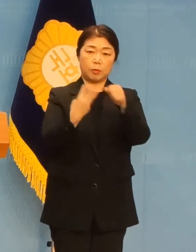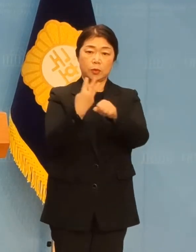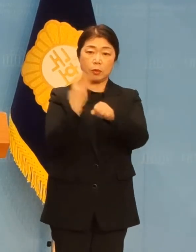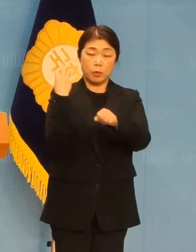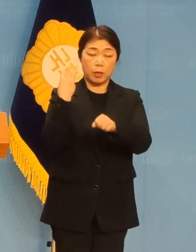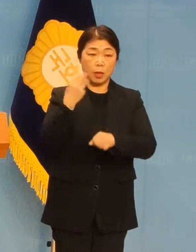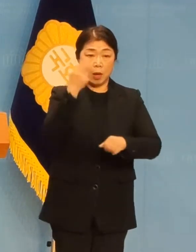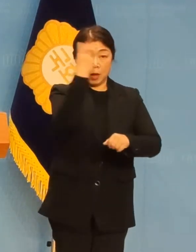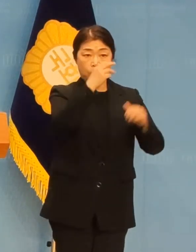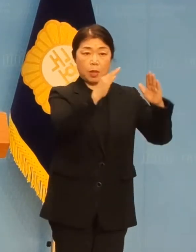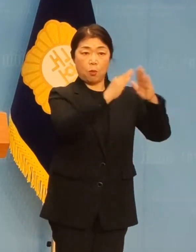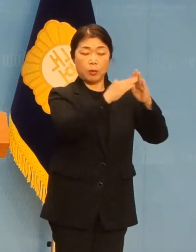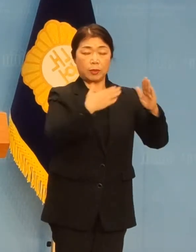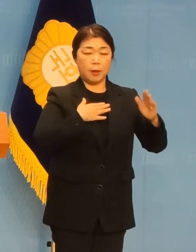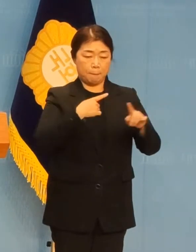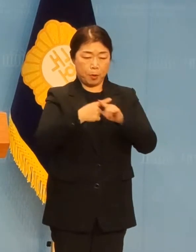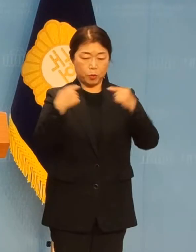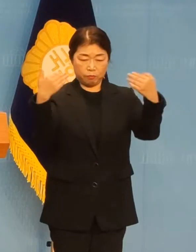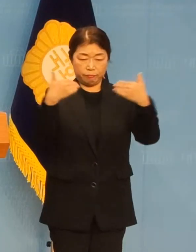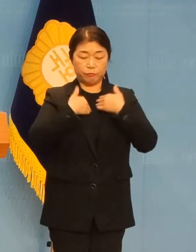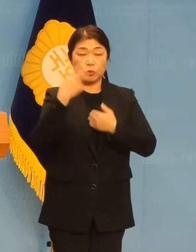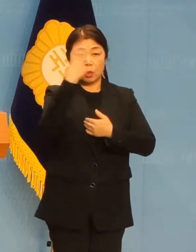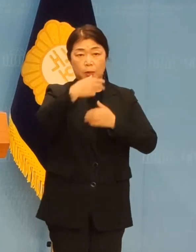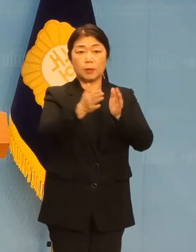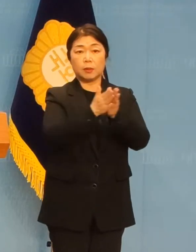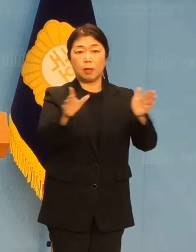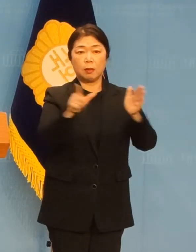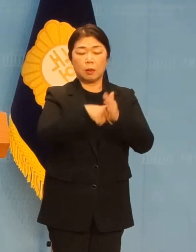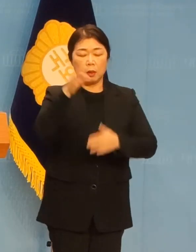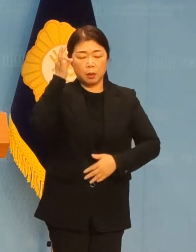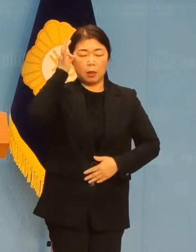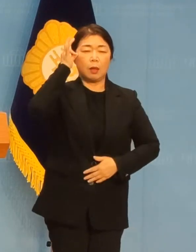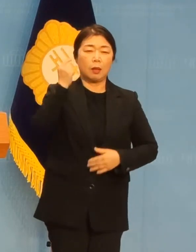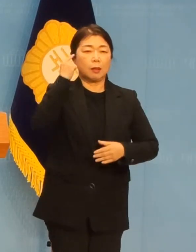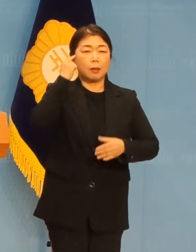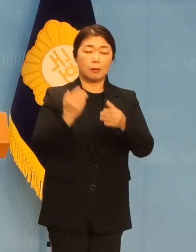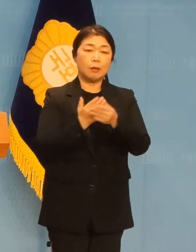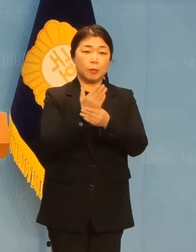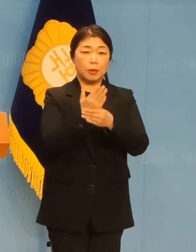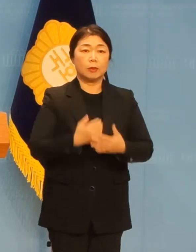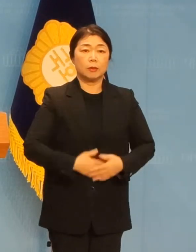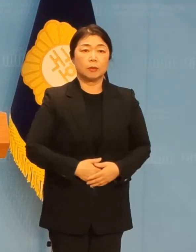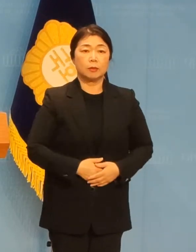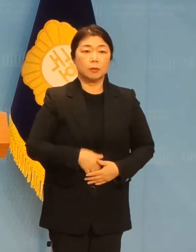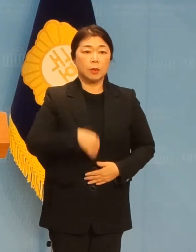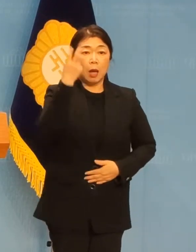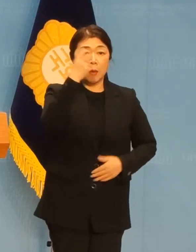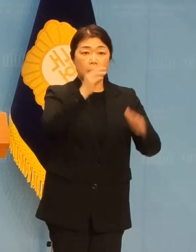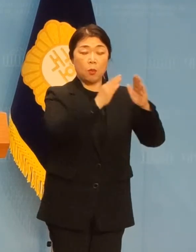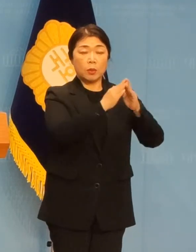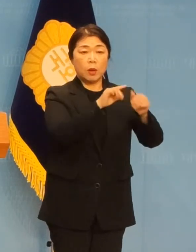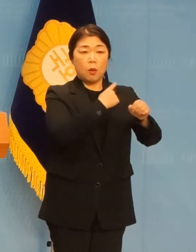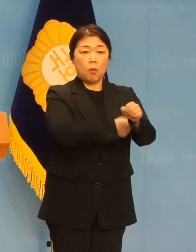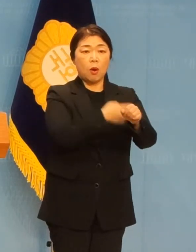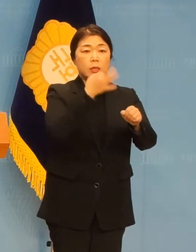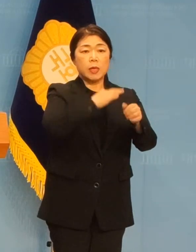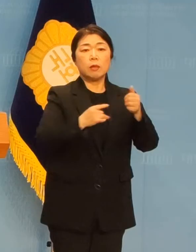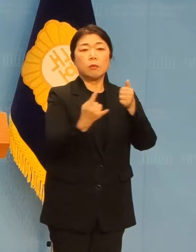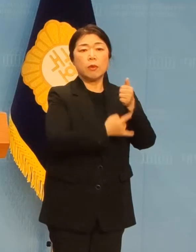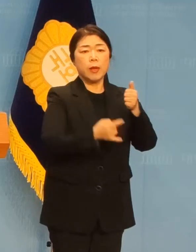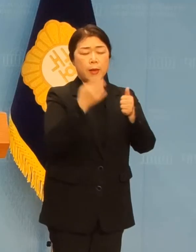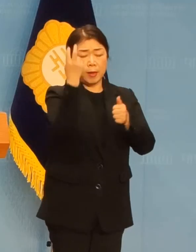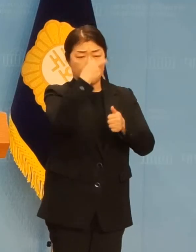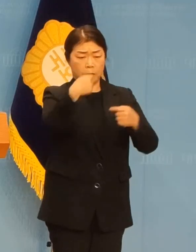대한 표적 감사를 시작했을 때가 떠오릅니다. 감사원의 권익위 감사 의도는